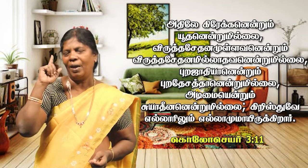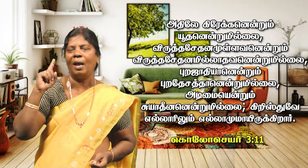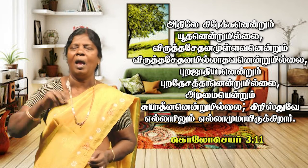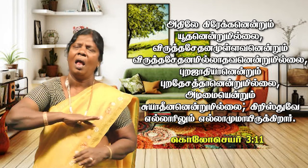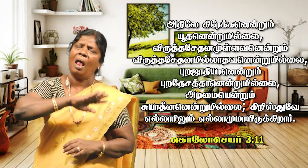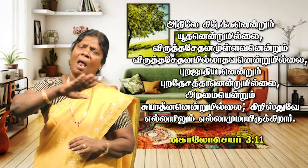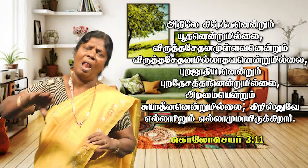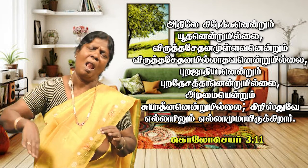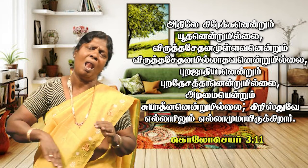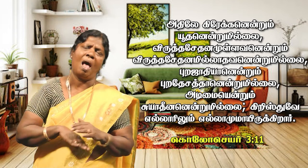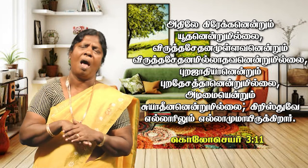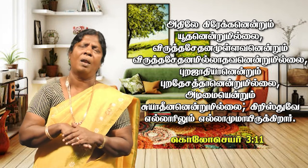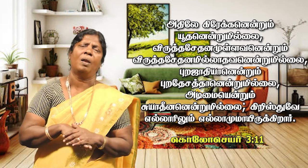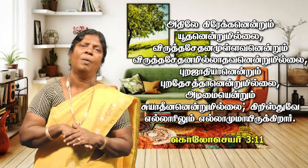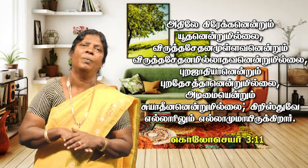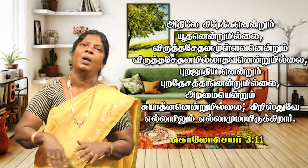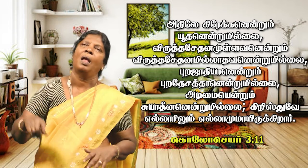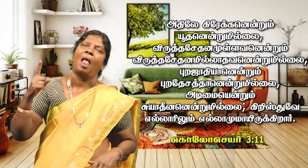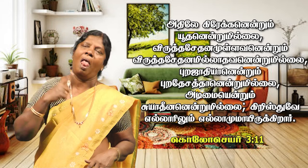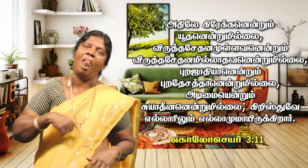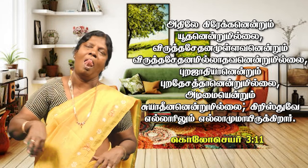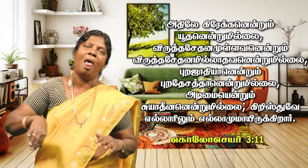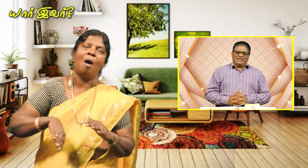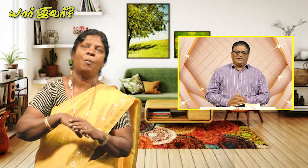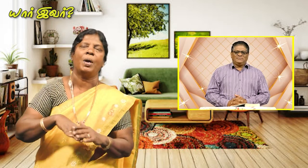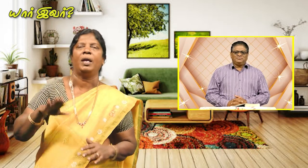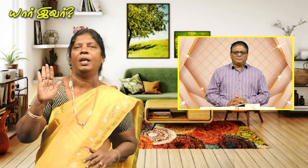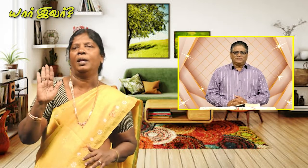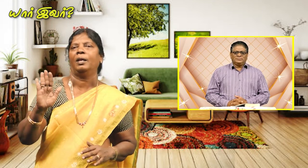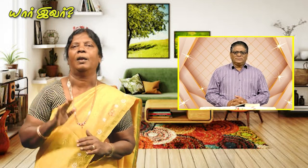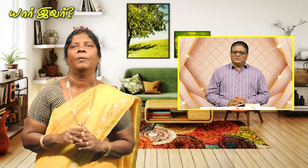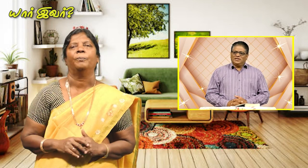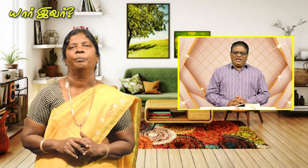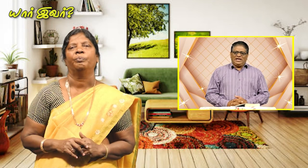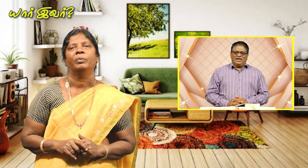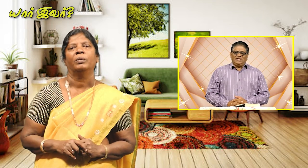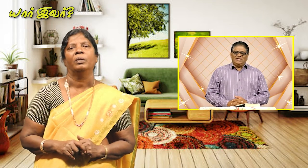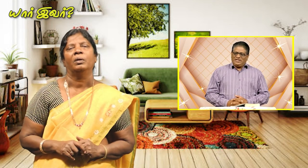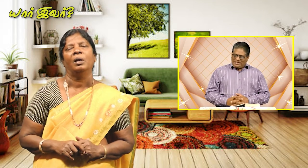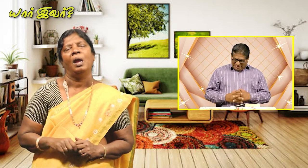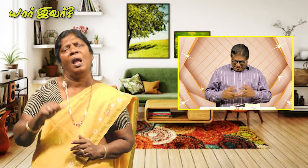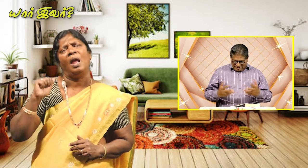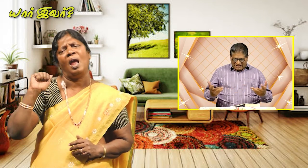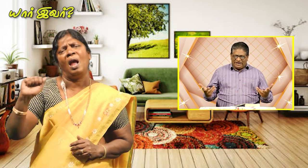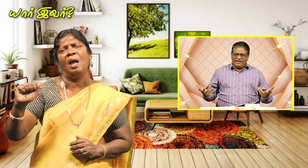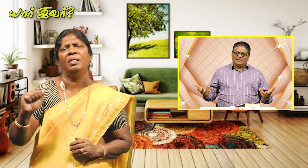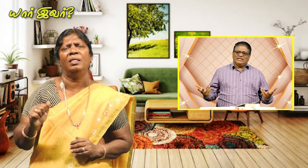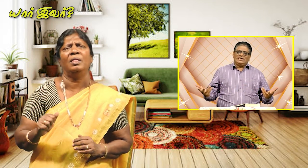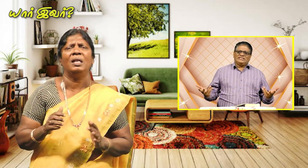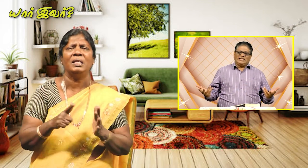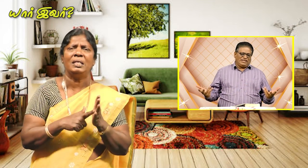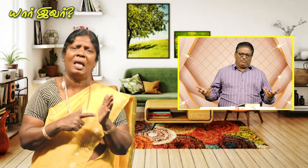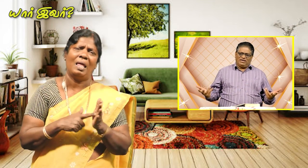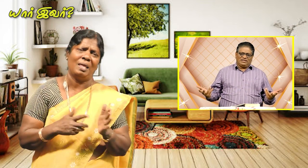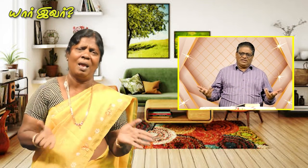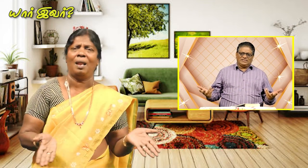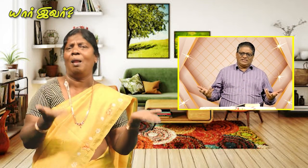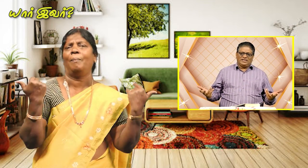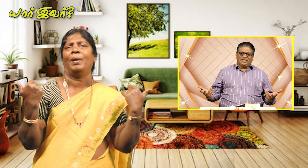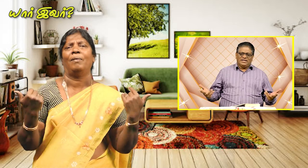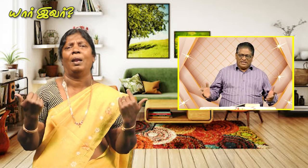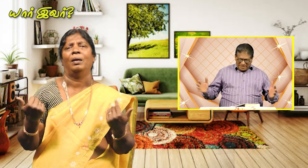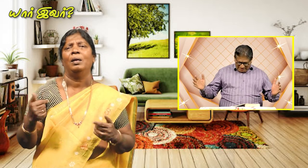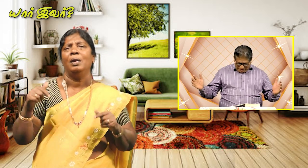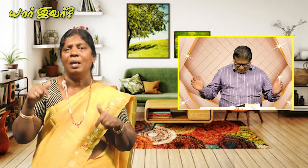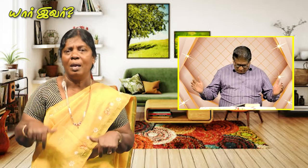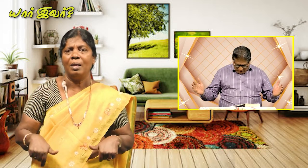கிறிஸ்துவே எல்லாரிலும் எல்லாவுமாய் இருக்கிறார். இல்லையா, எந்த இனத்தை நீங்க சேர்ந்தவங்களா இருந்தாலும்